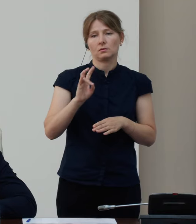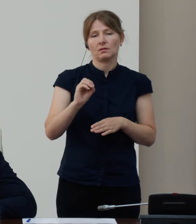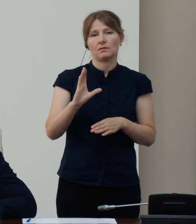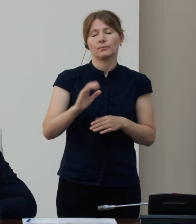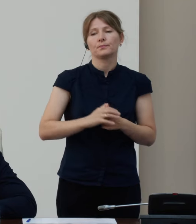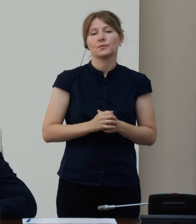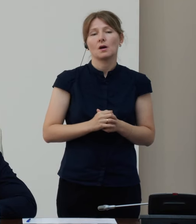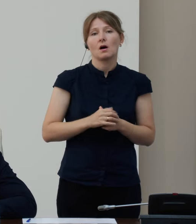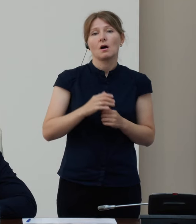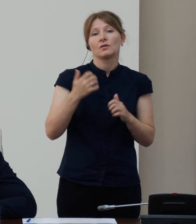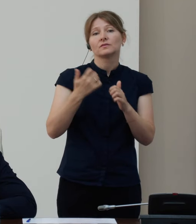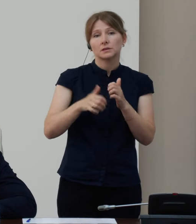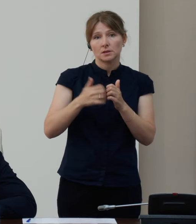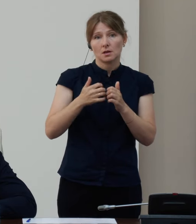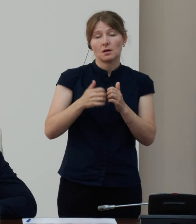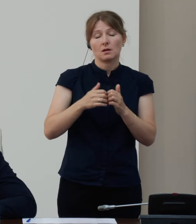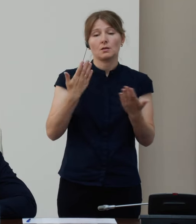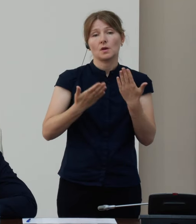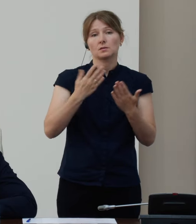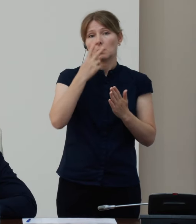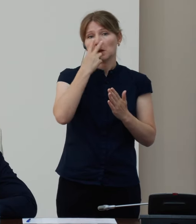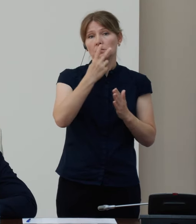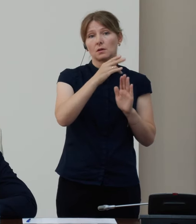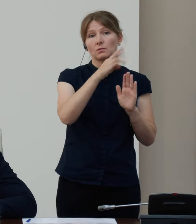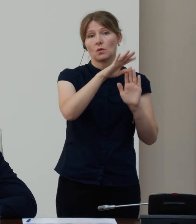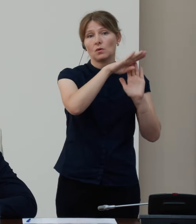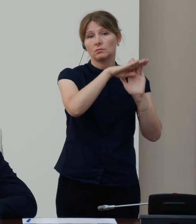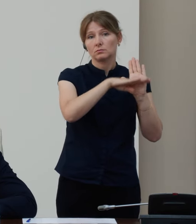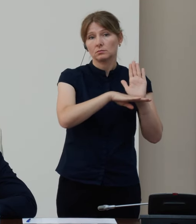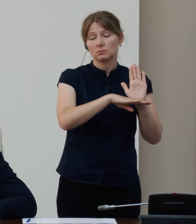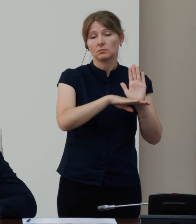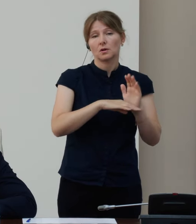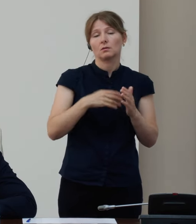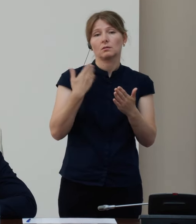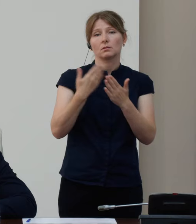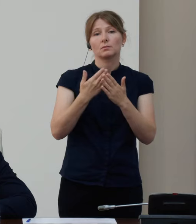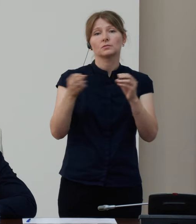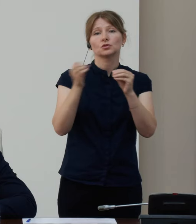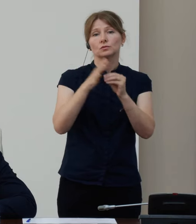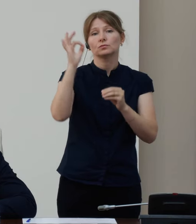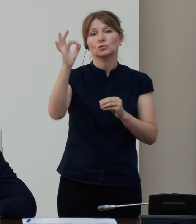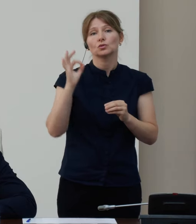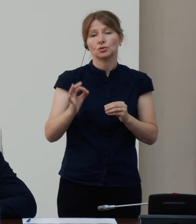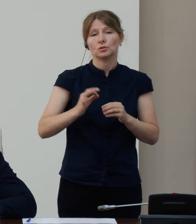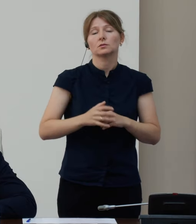în medie, dacă ne uităm la cifrele din ultimii ani, în medie undeva 15% din